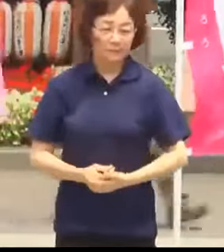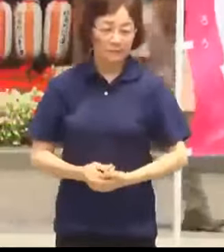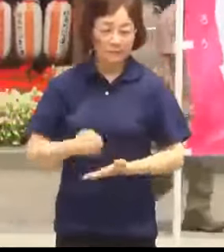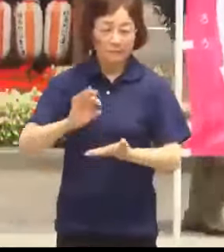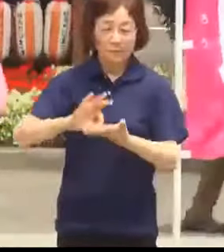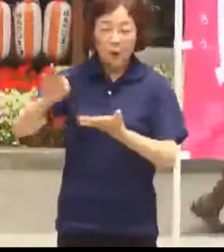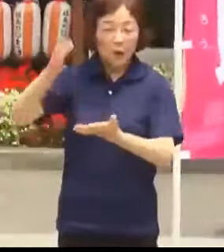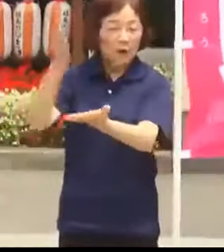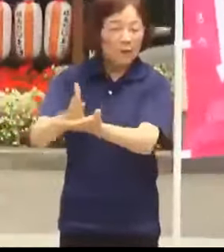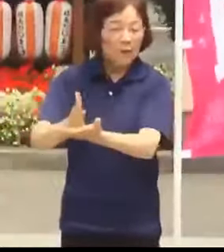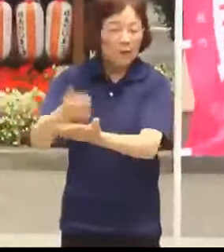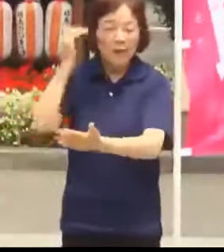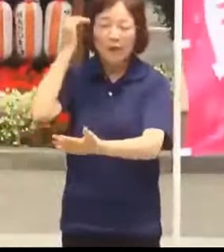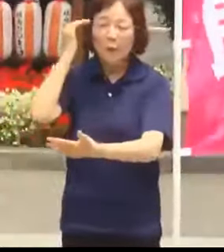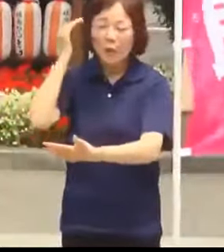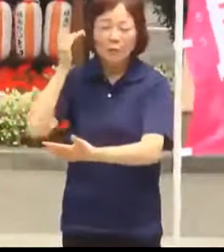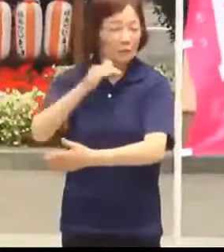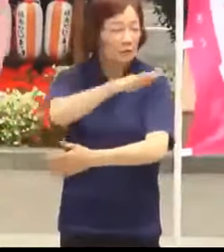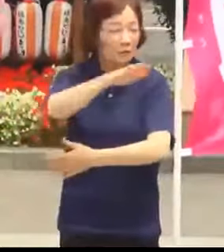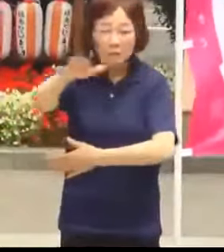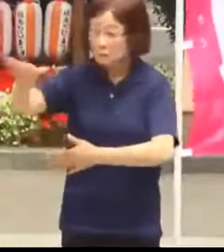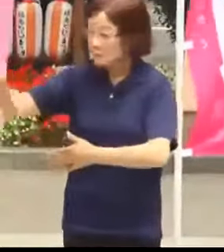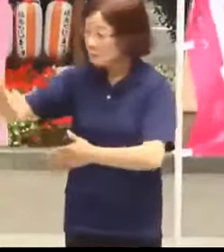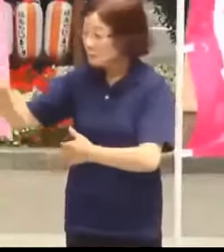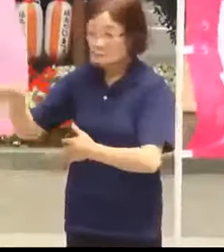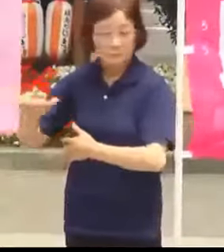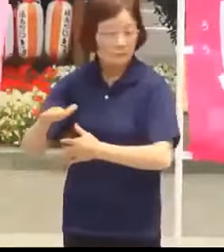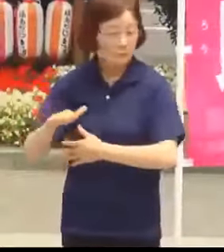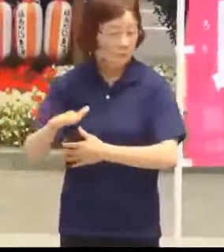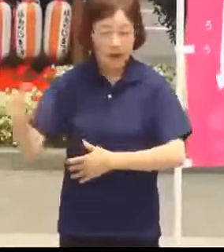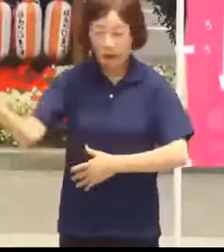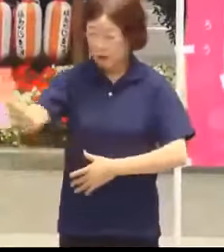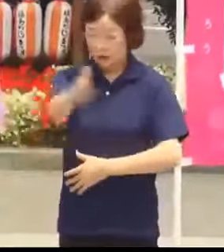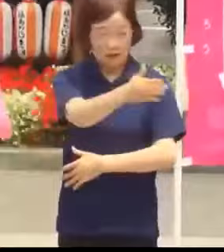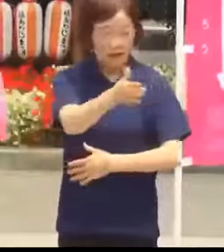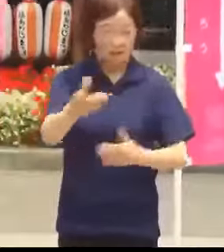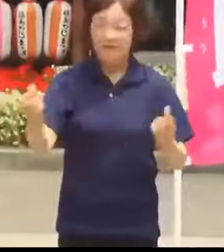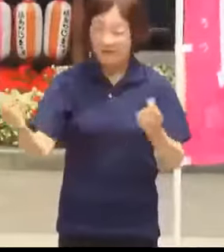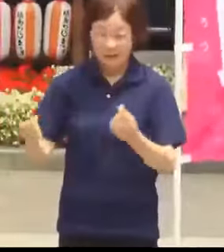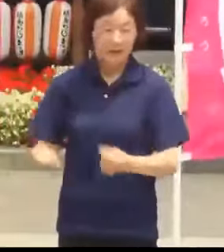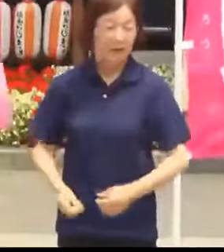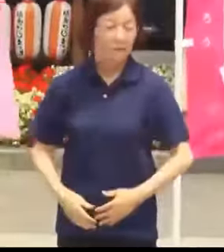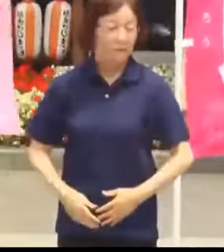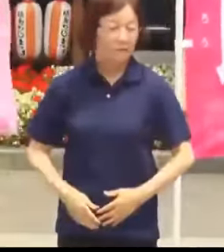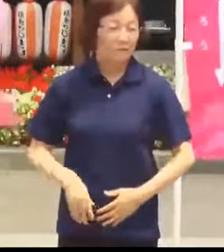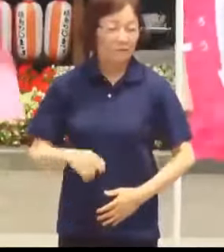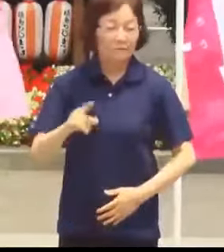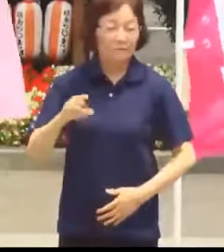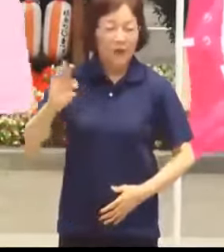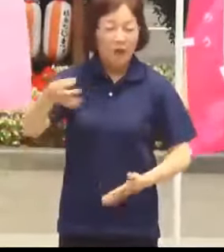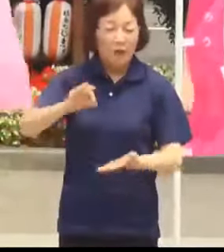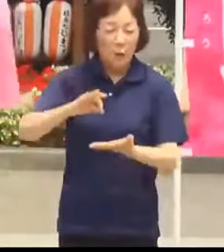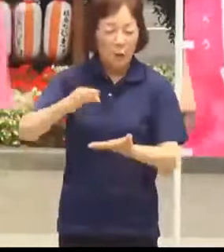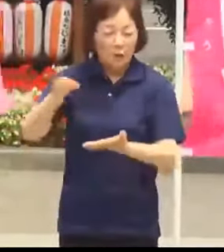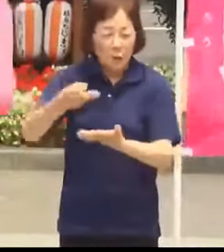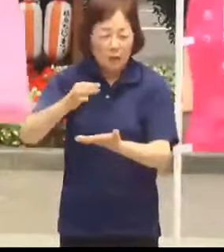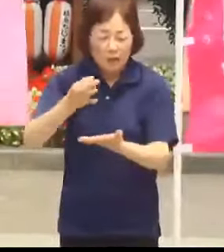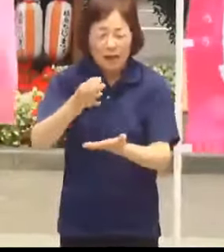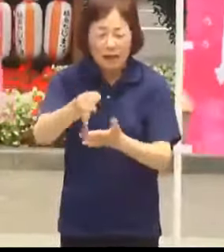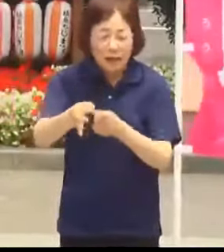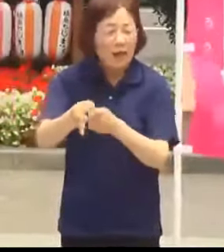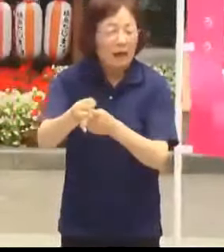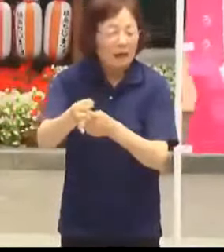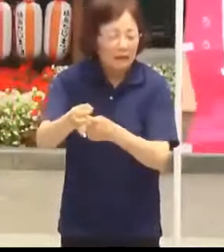消費税廃止にして困る方いらっしゃいますかこの中に消費税で首が閉まり次ぐ